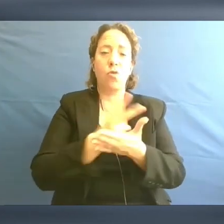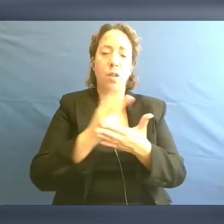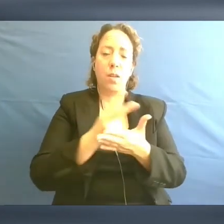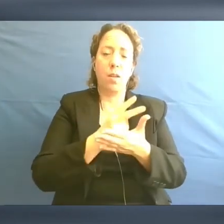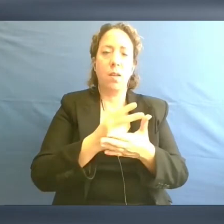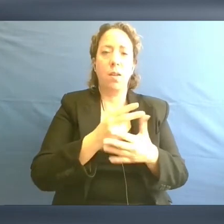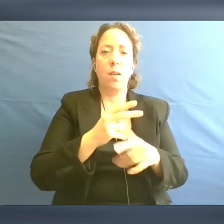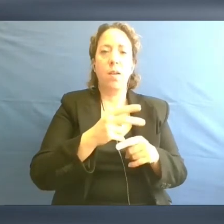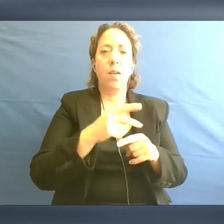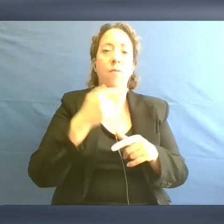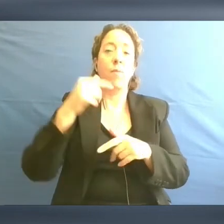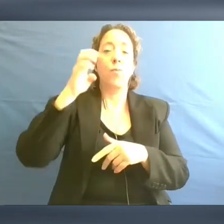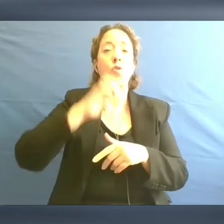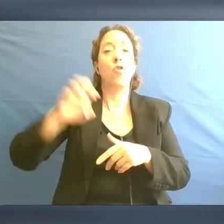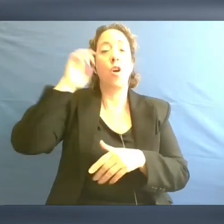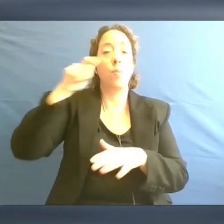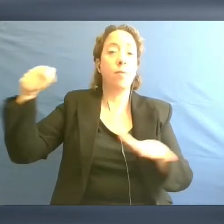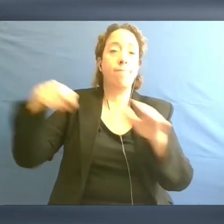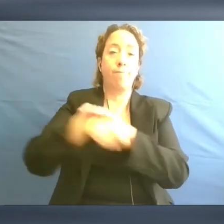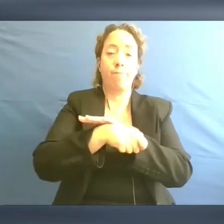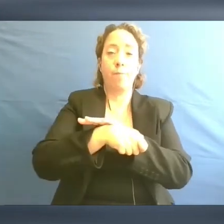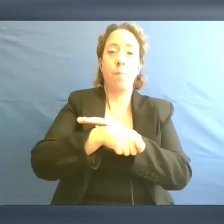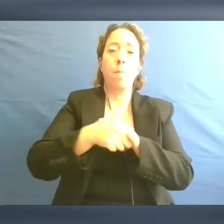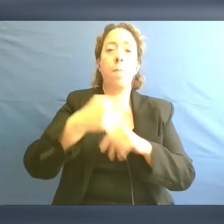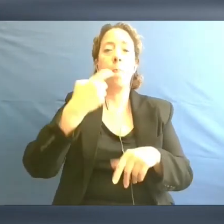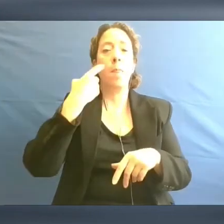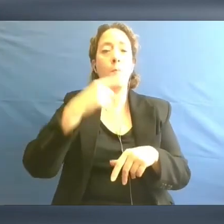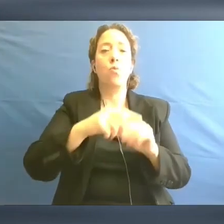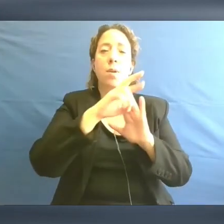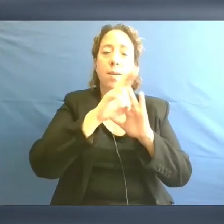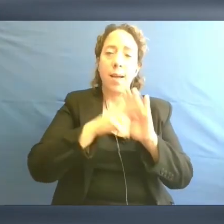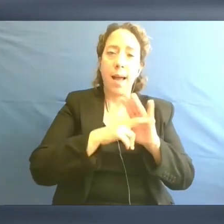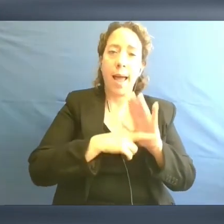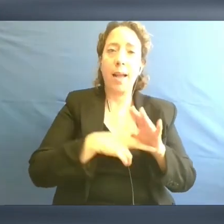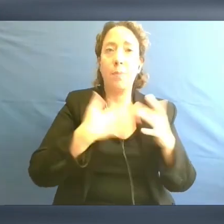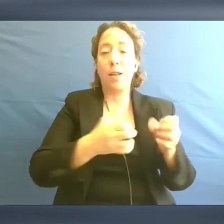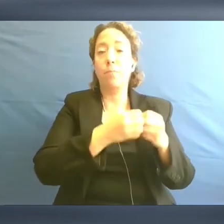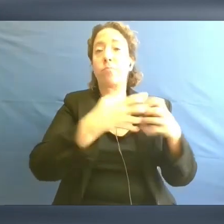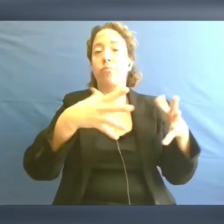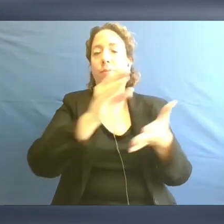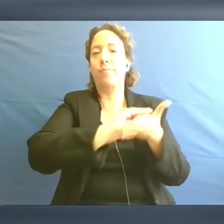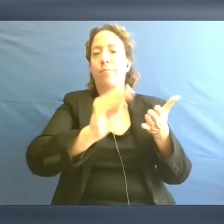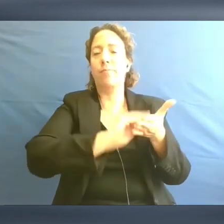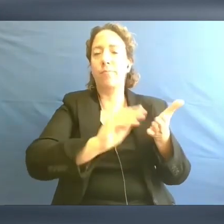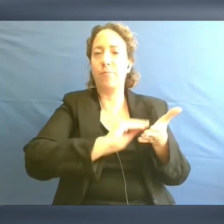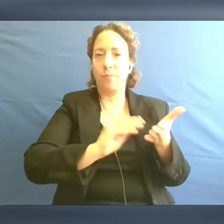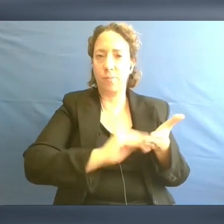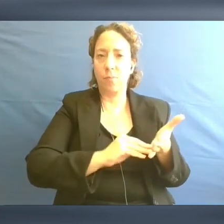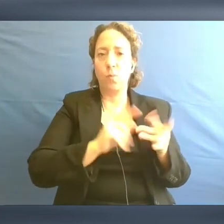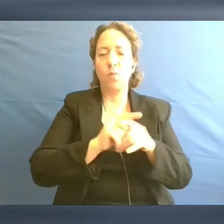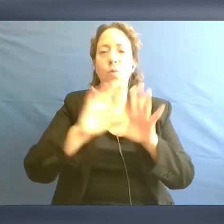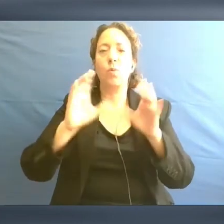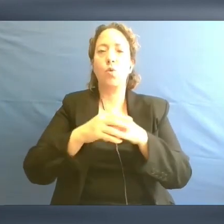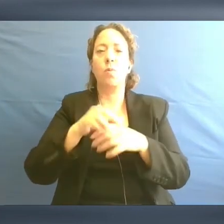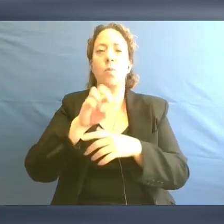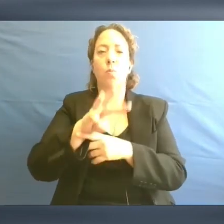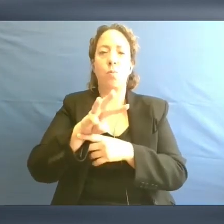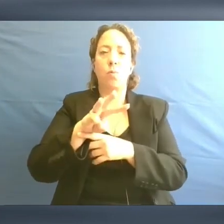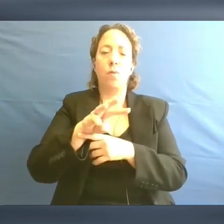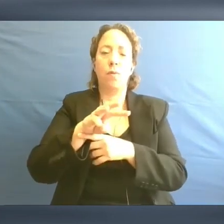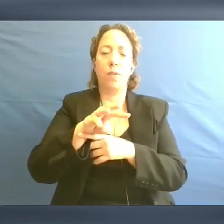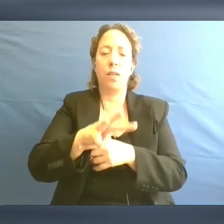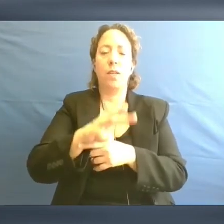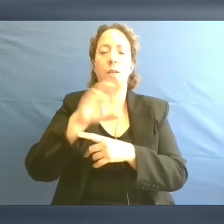financé par l'Union européenne pour écrire la majorité des règles qui existent à l'heure actuelle, et on continue à participer donc, au groupe d'intérêt du W3C pour